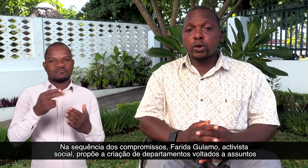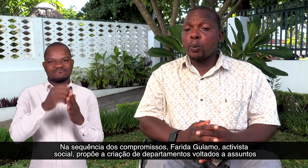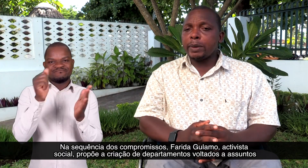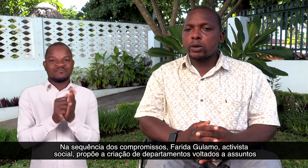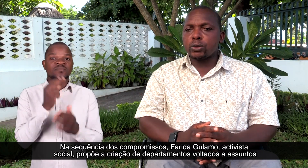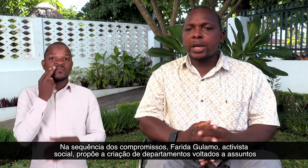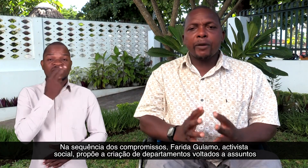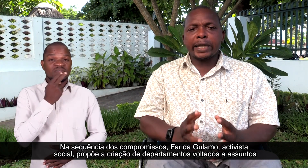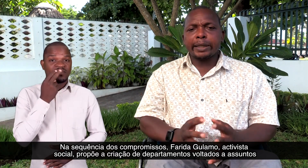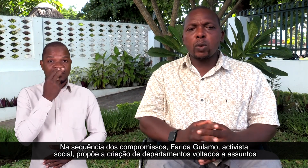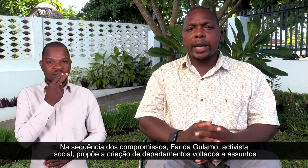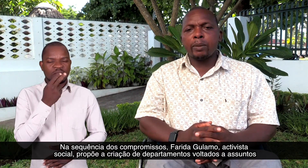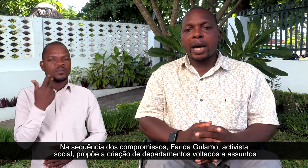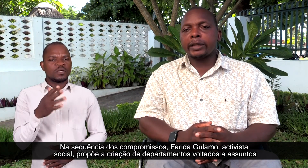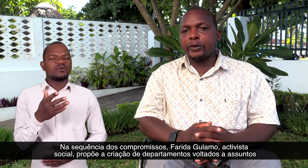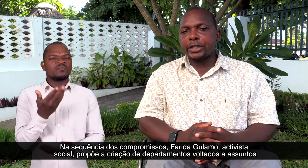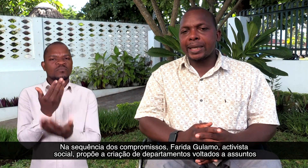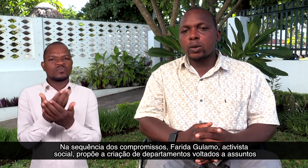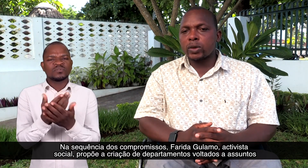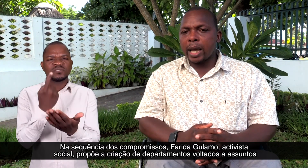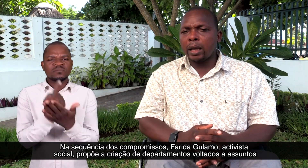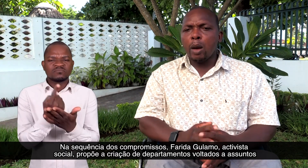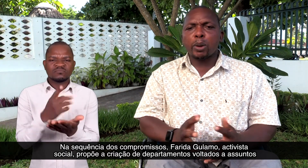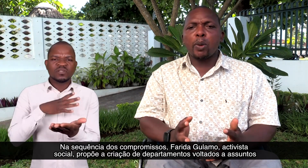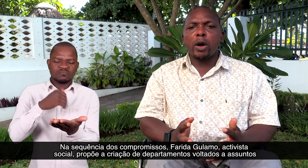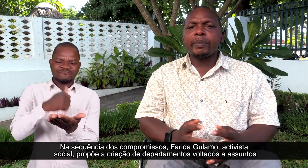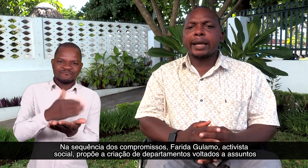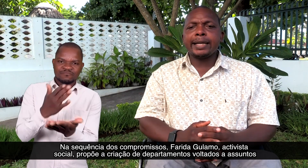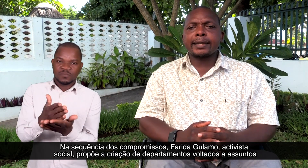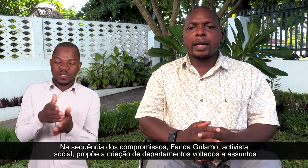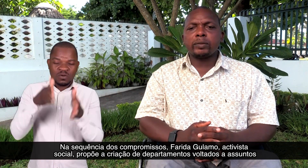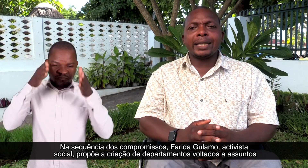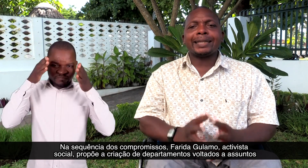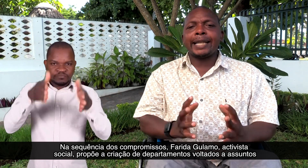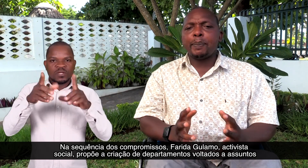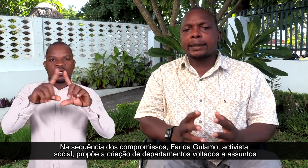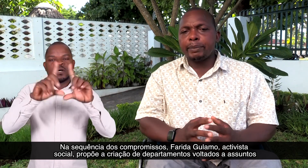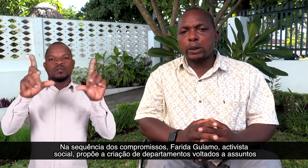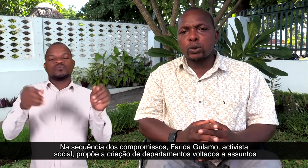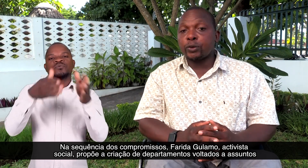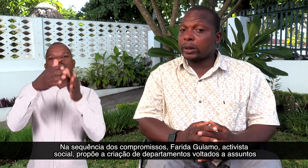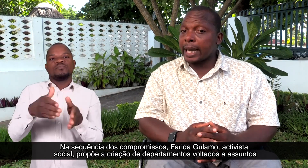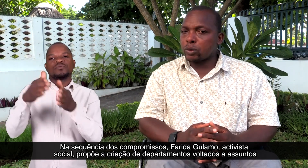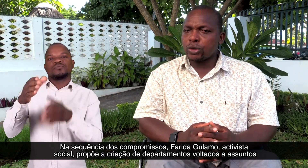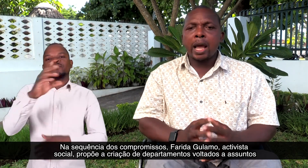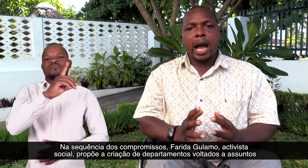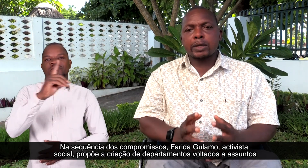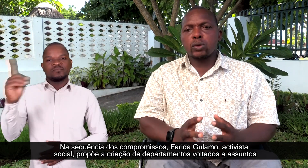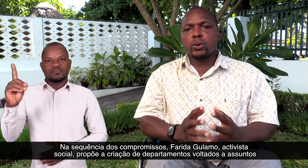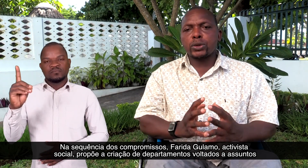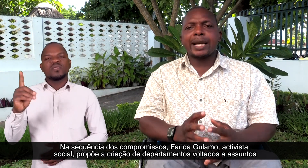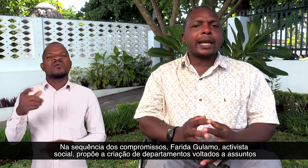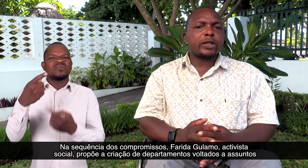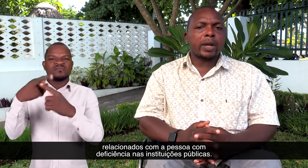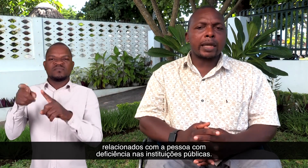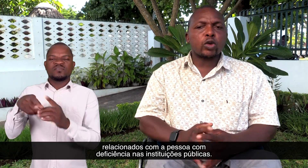Na sequência dos compromissos, Farida Ghulam, ativista social, propõe a criação de departamentos voltados